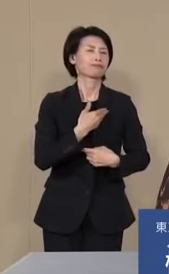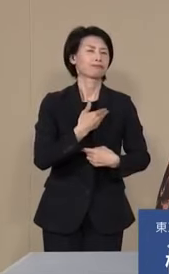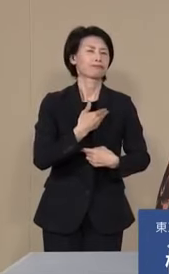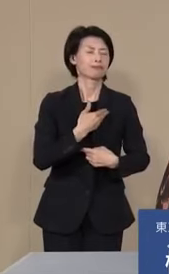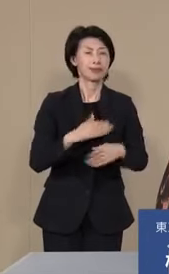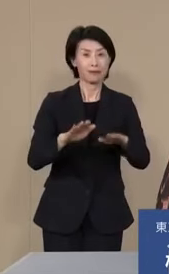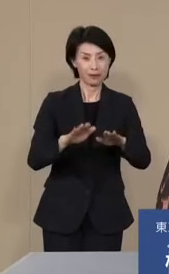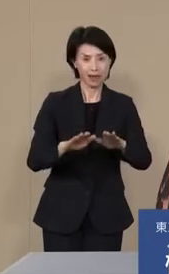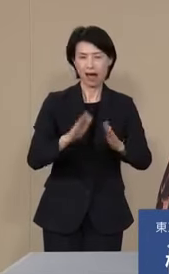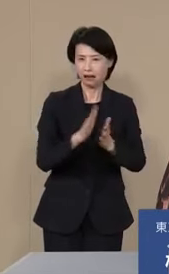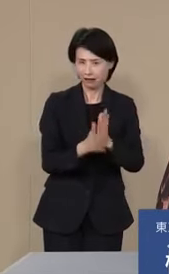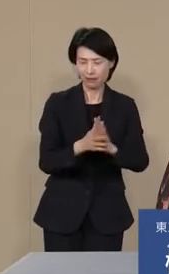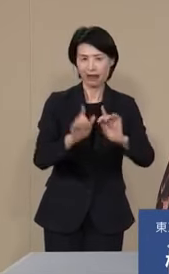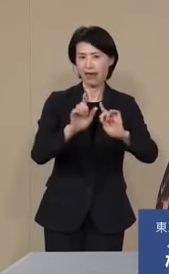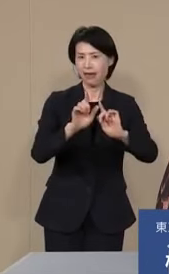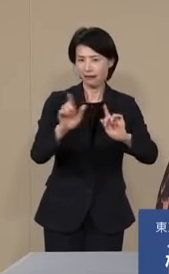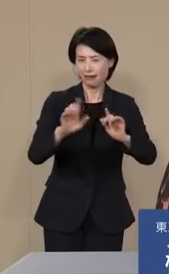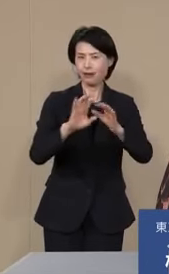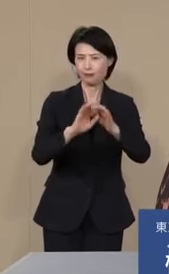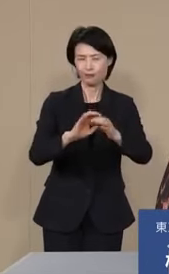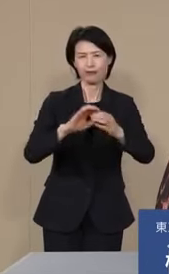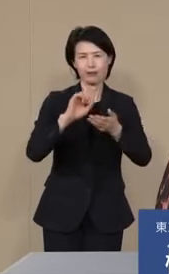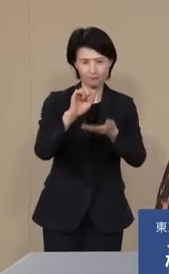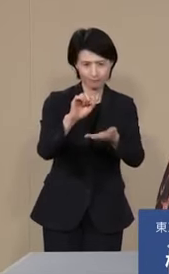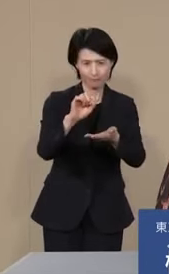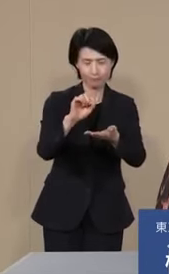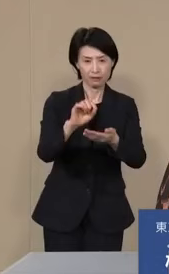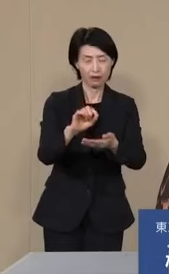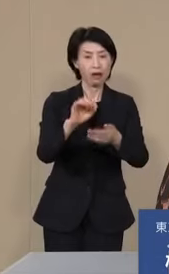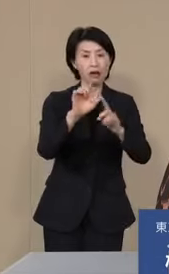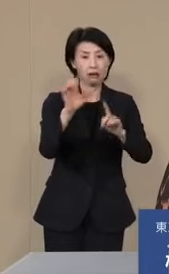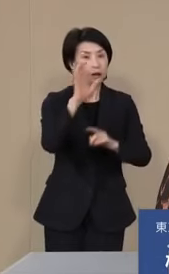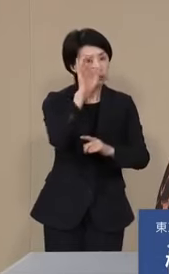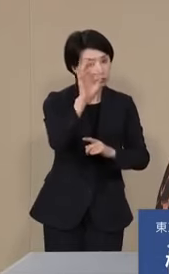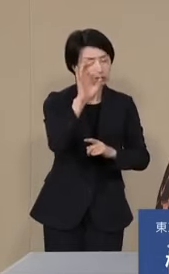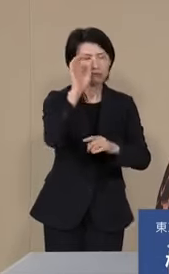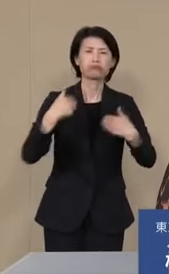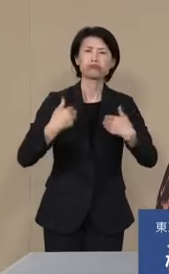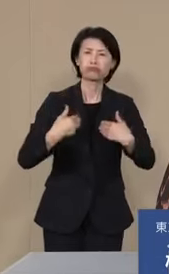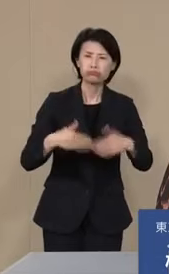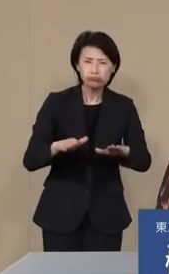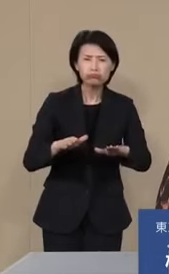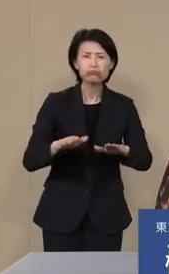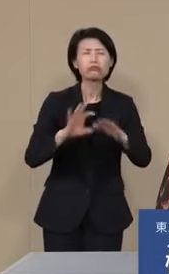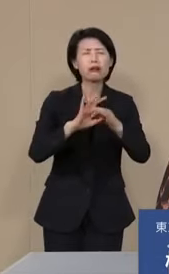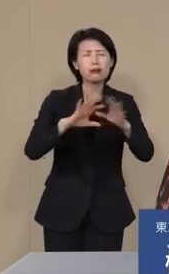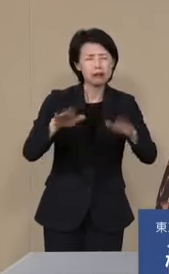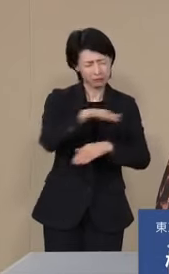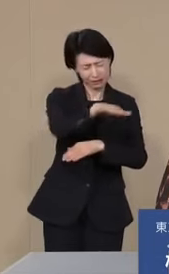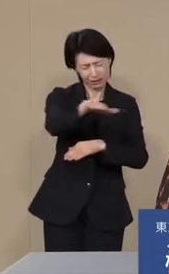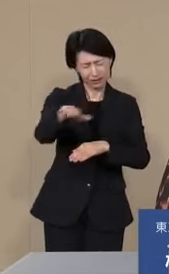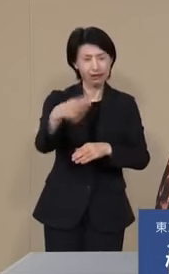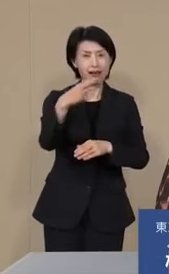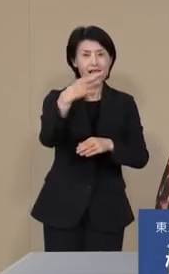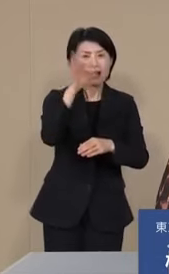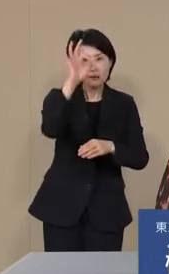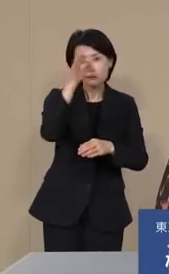言わせてもらう見る見ないの自由に関わらず強制力を持って受信料を取るのやめて